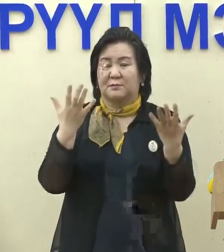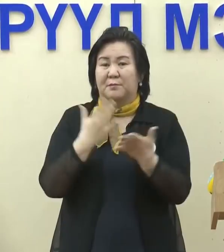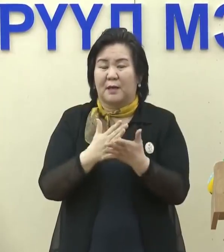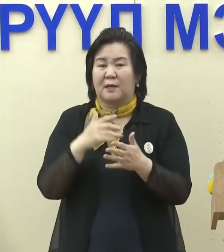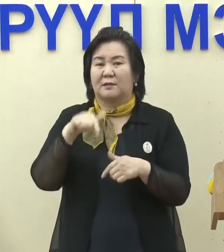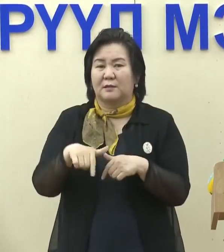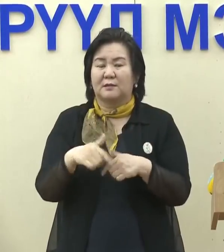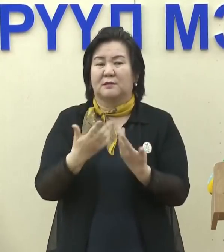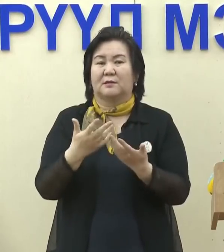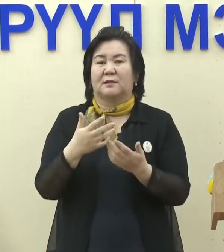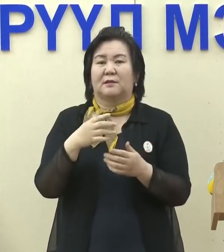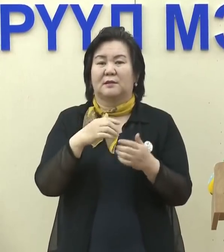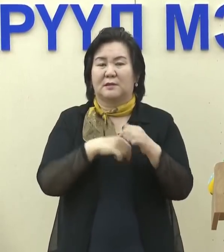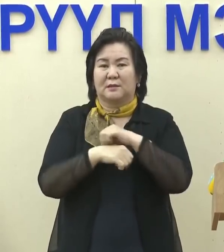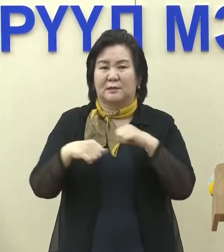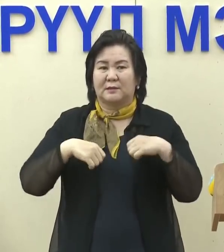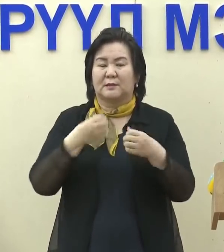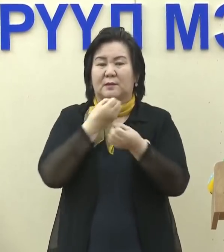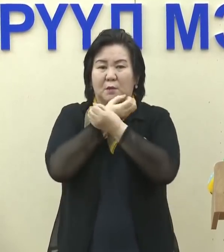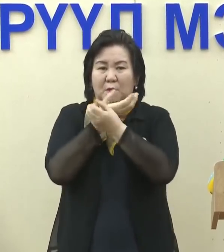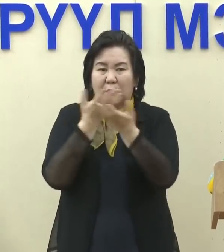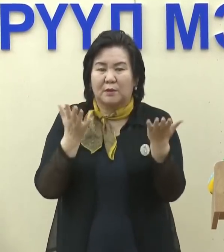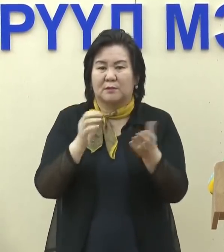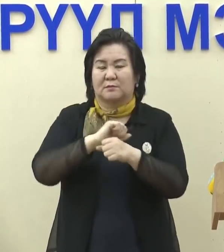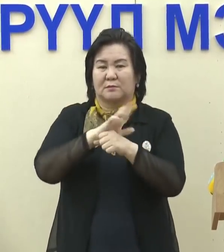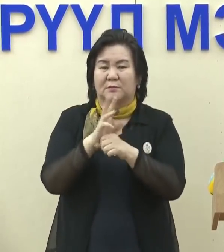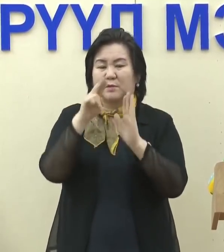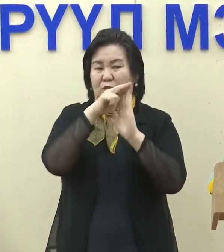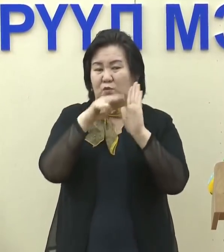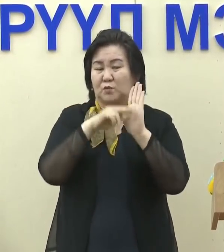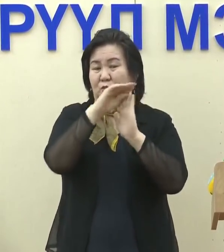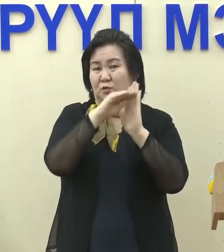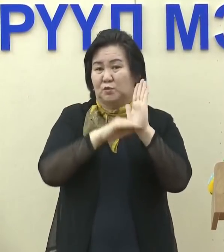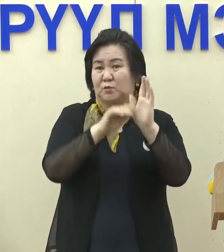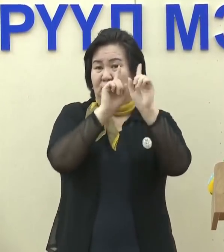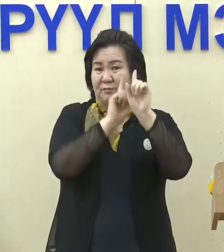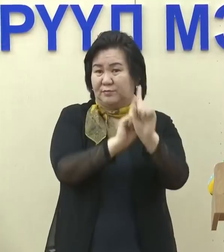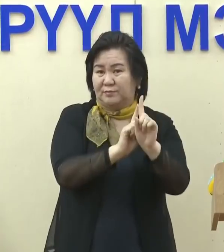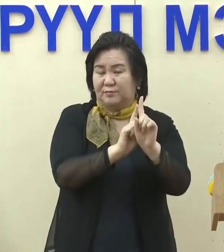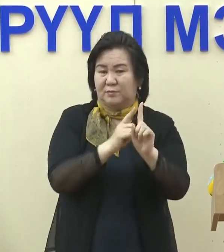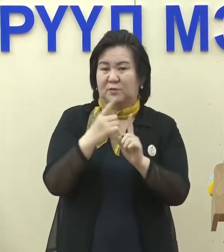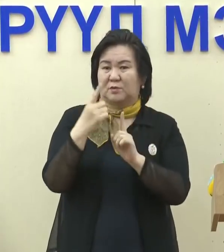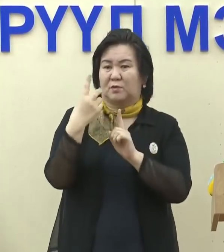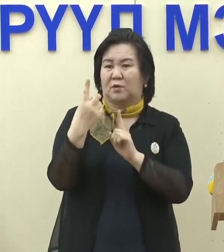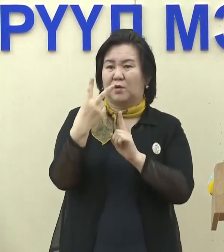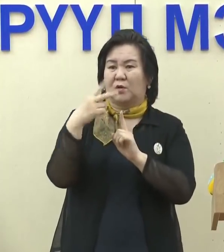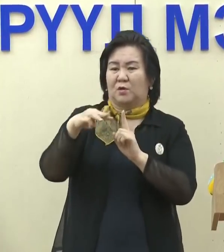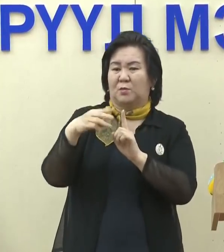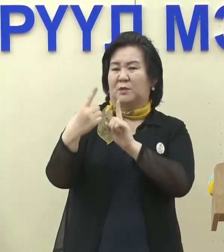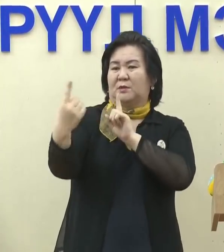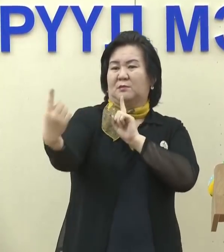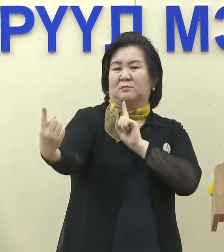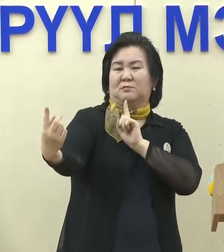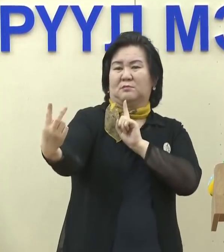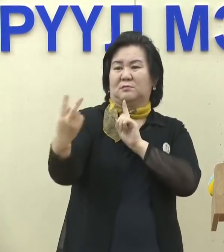учраас энэ иргэдээ одоо хөл хорио хязгаарлалтын дэглэмийг сайн сахих одоо бүр 2 метрээс одоо доошгүй зайнд бие